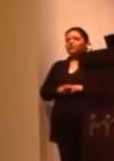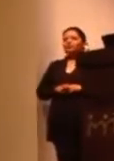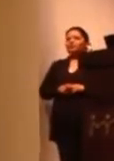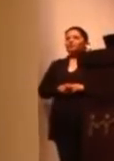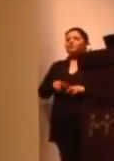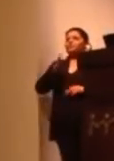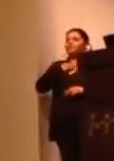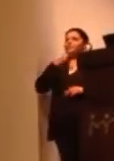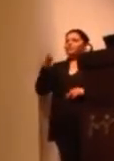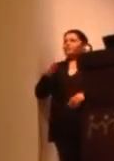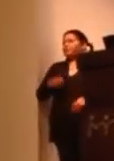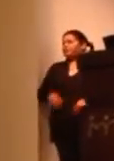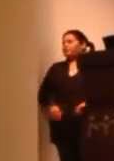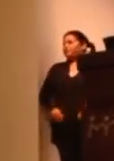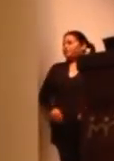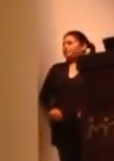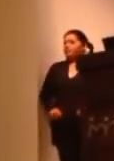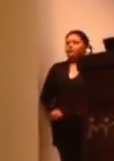Bueno,